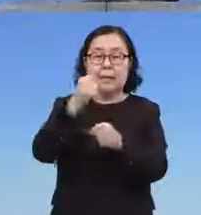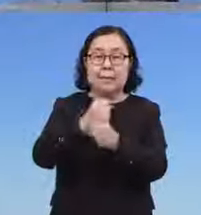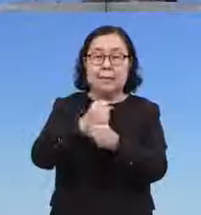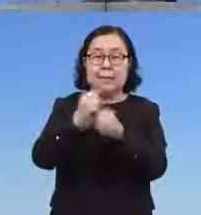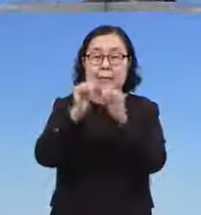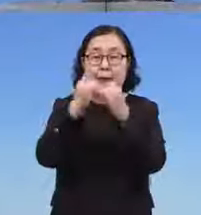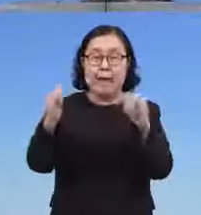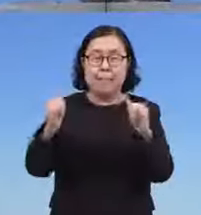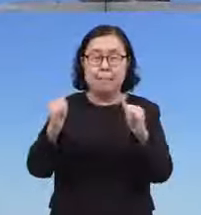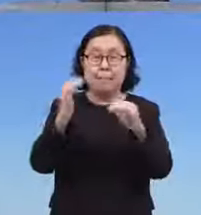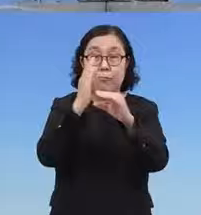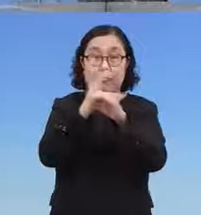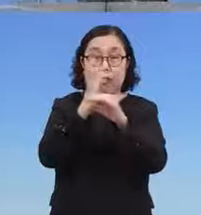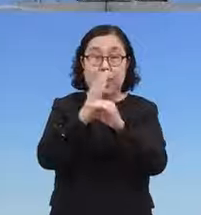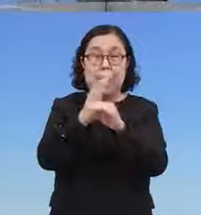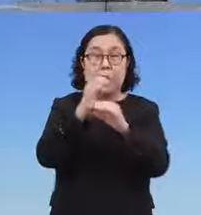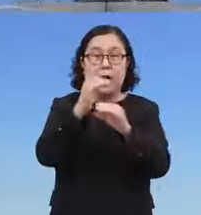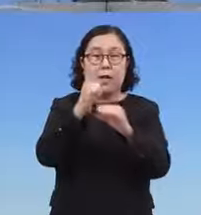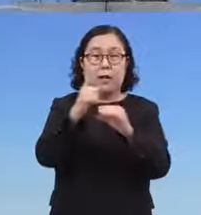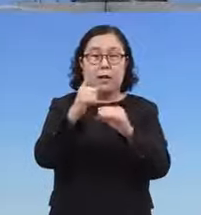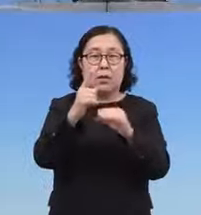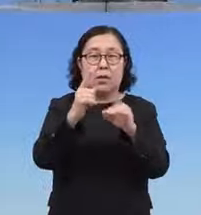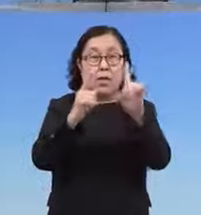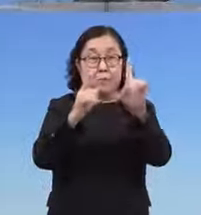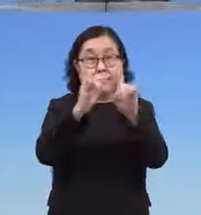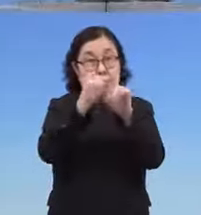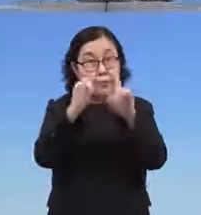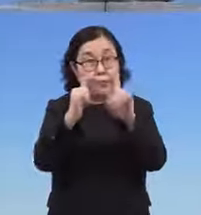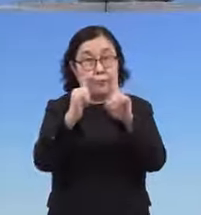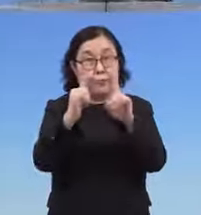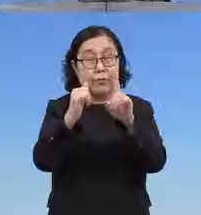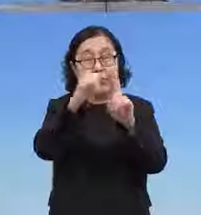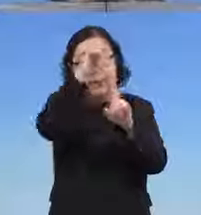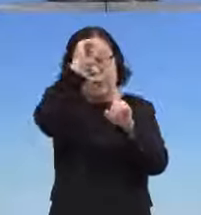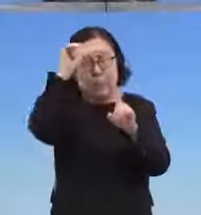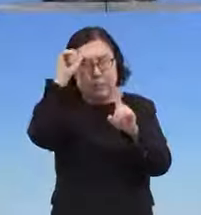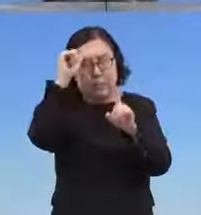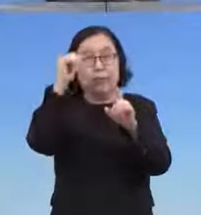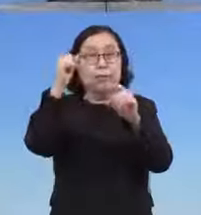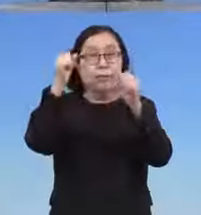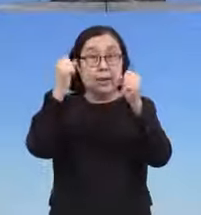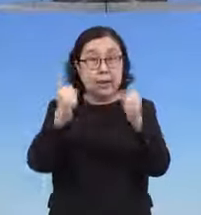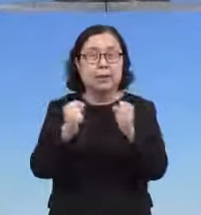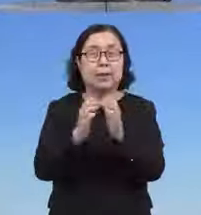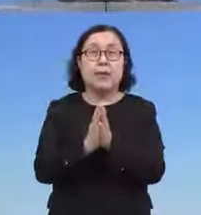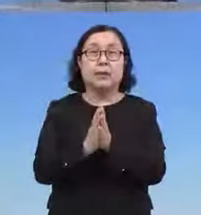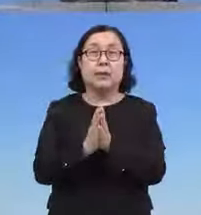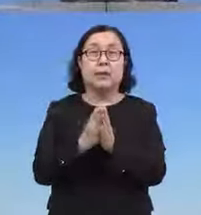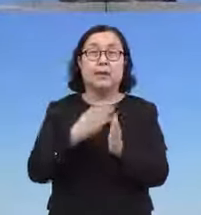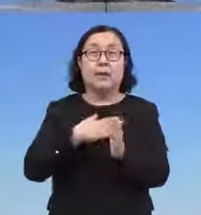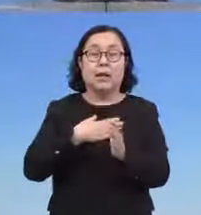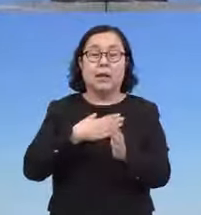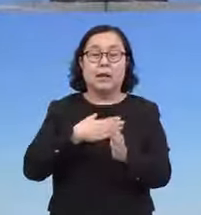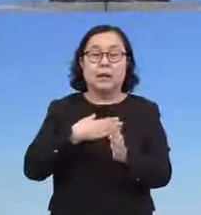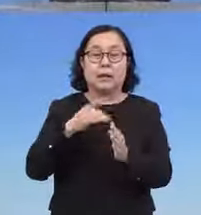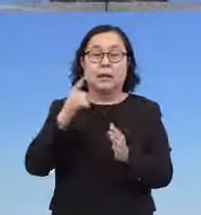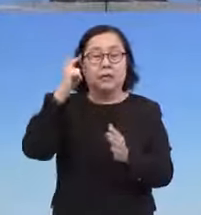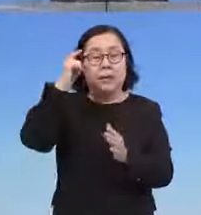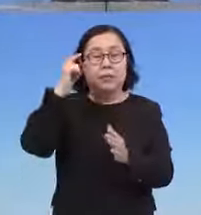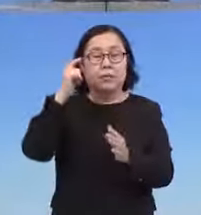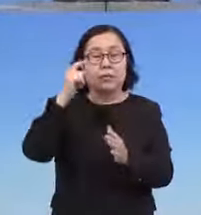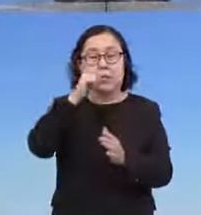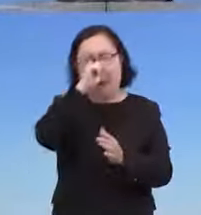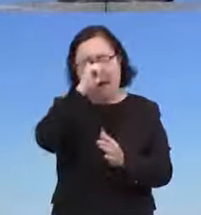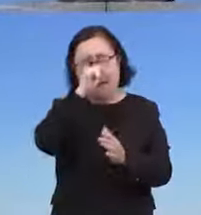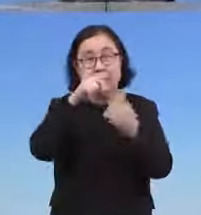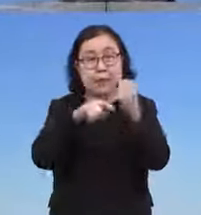했는데요. 제 마음에 이분을 흠모하게 된 계기가 있습니다. 고등부 전임 사역자니까 학생들